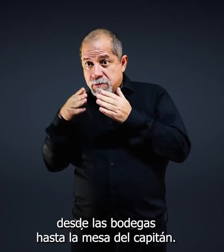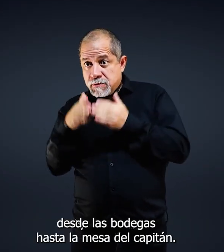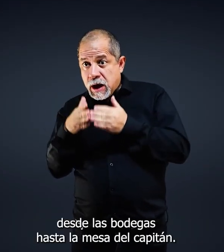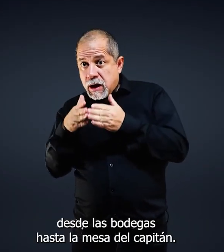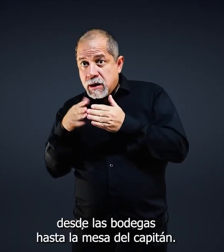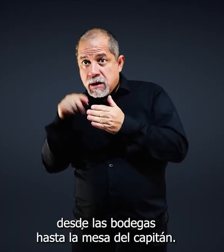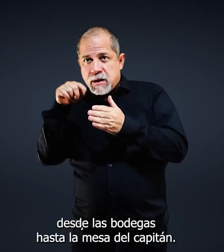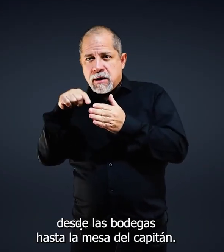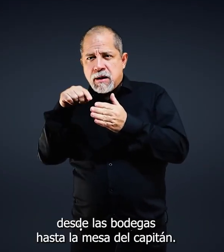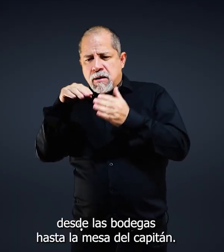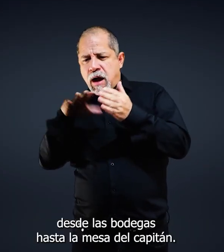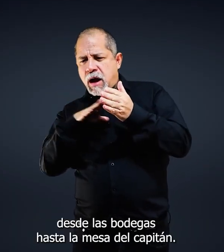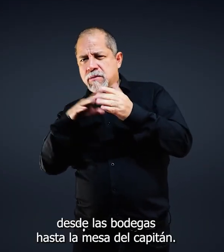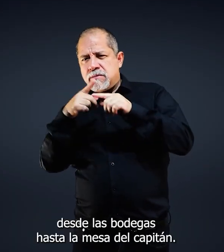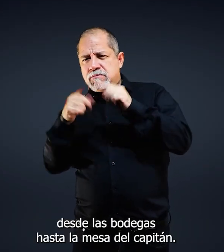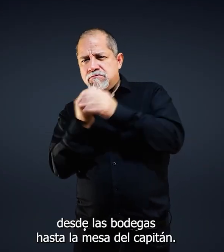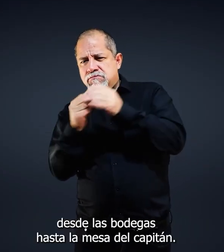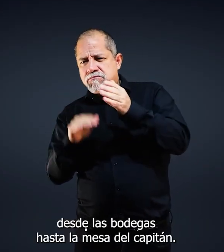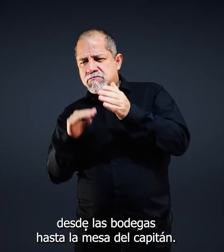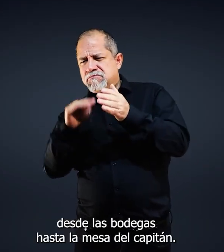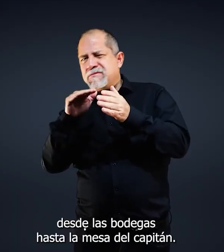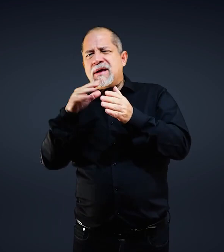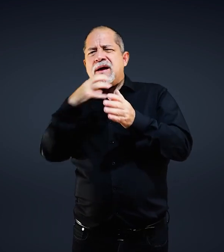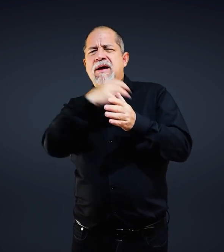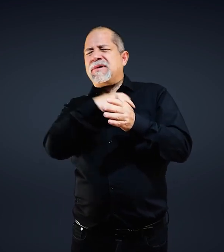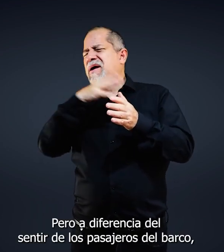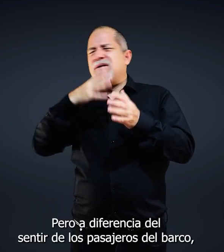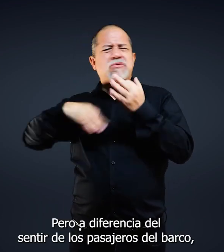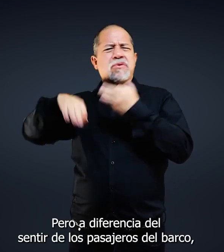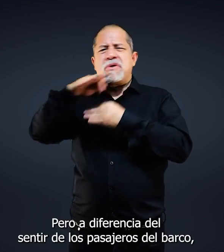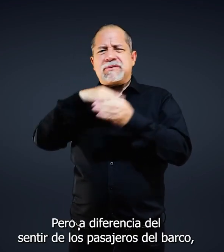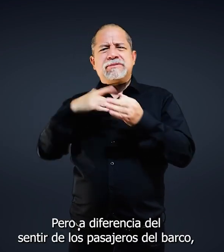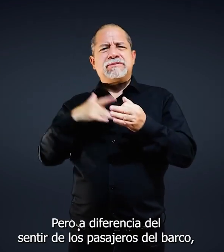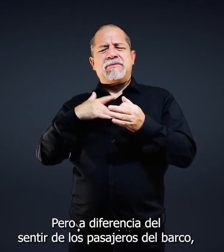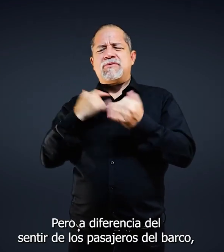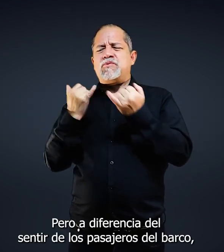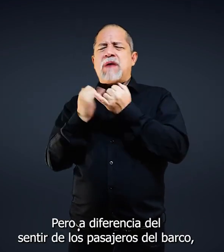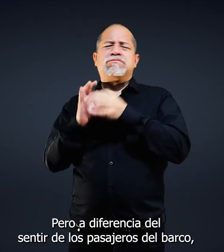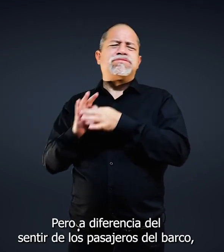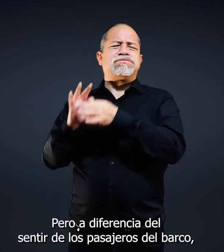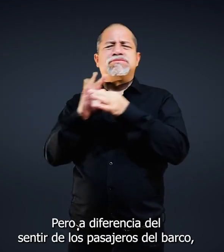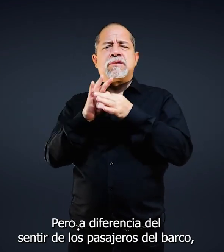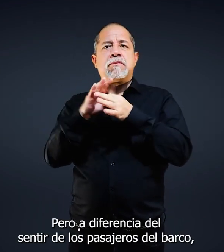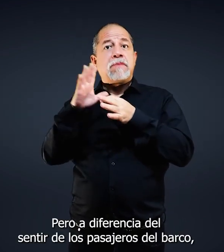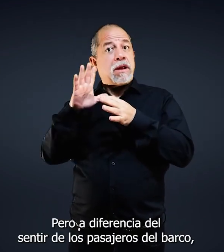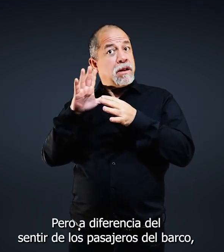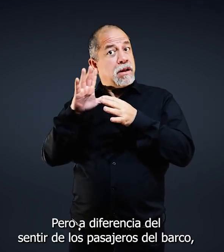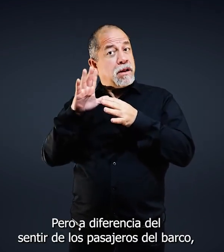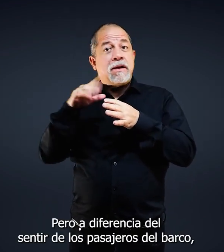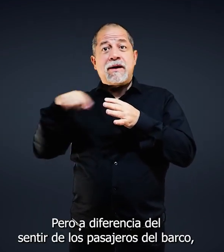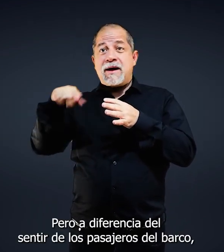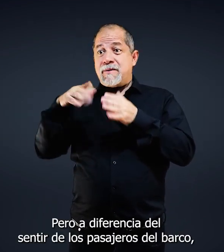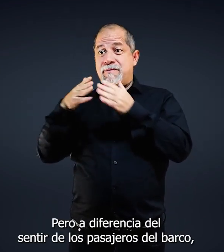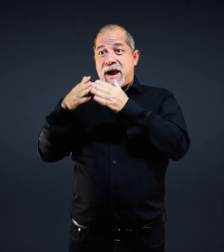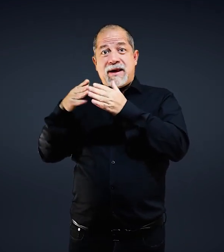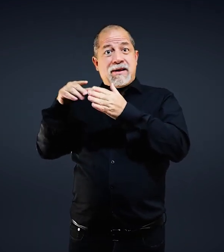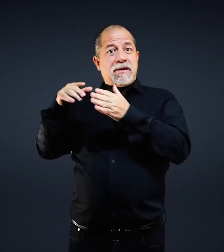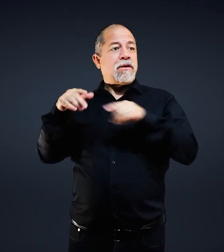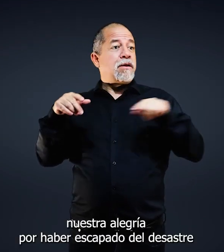las bodegas hasta la mesa del capitán, pero, a diferencia del sentir de los pasajeros del barco,